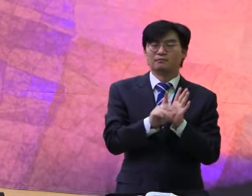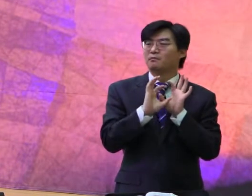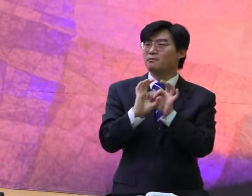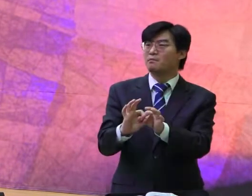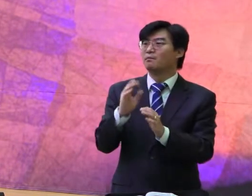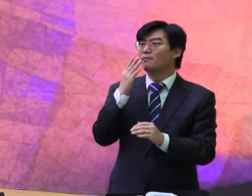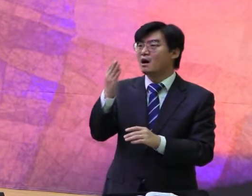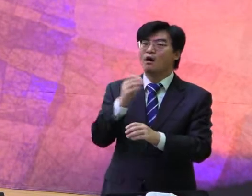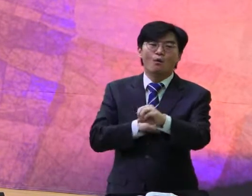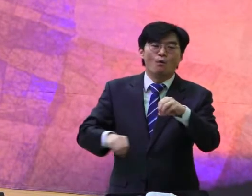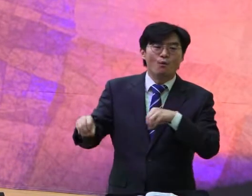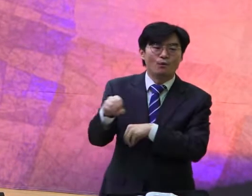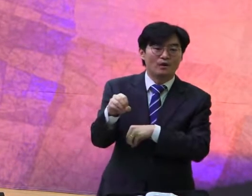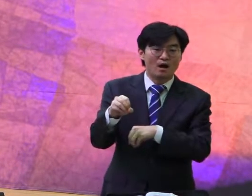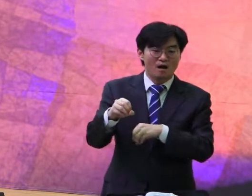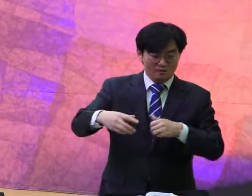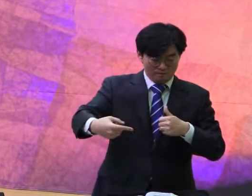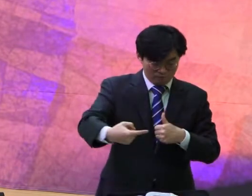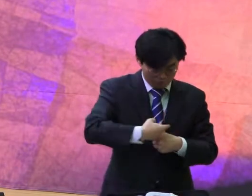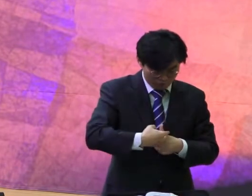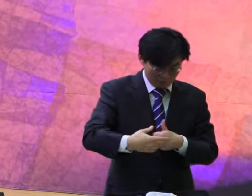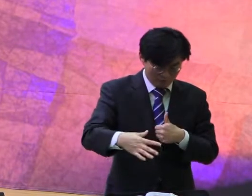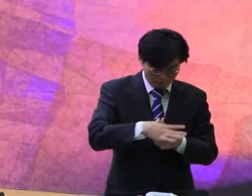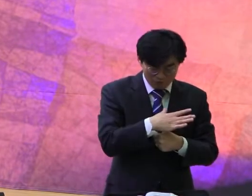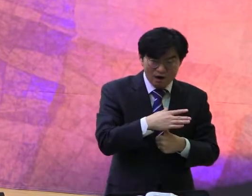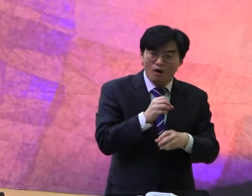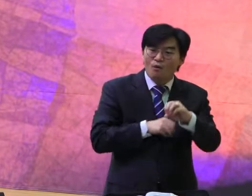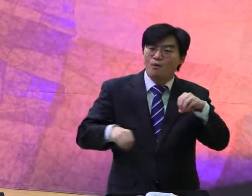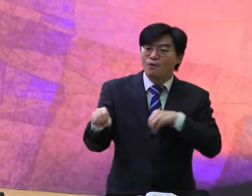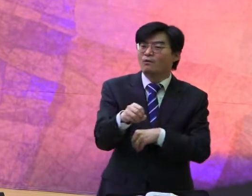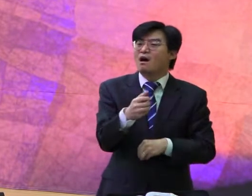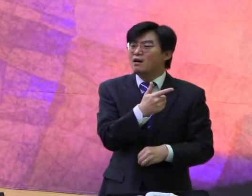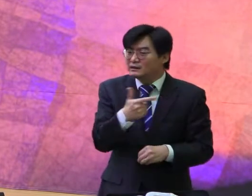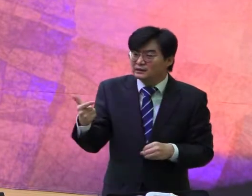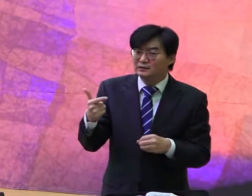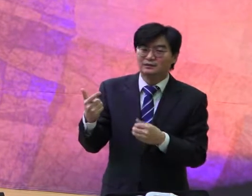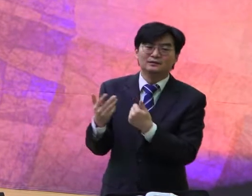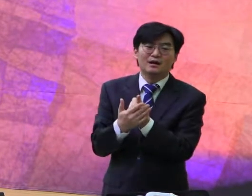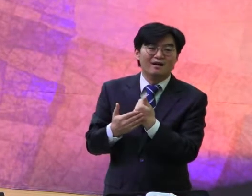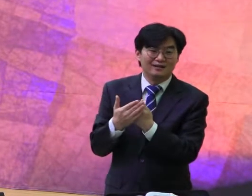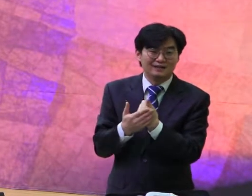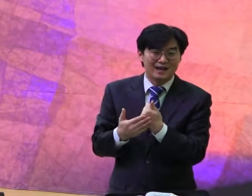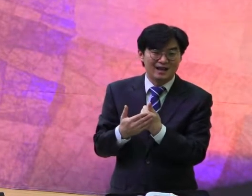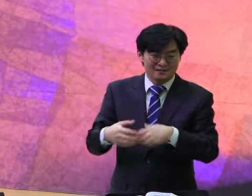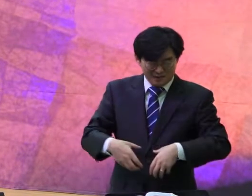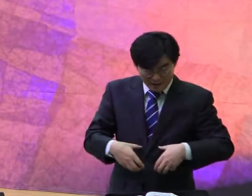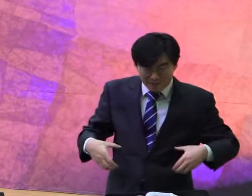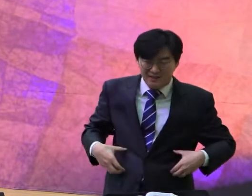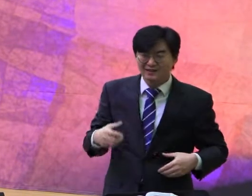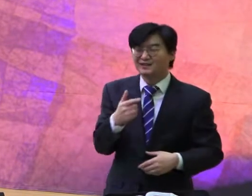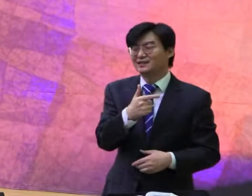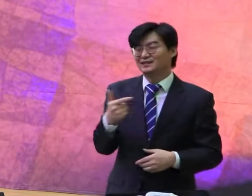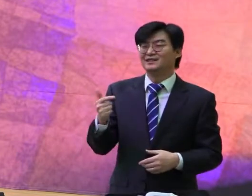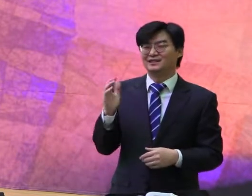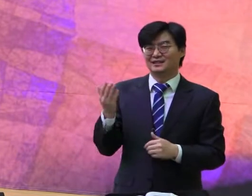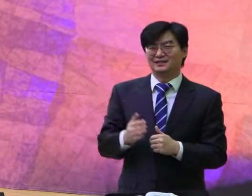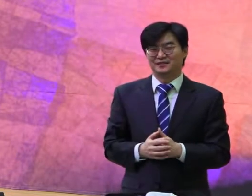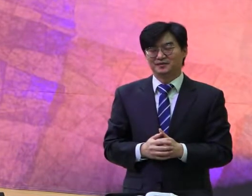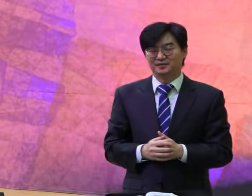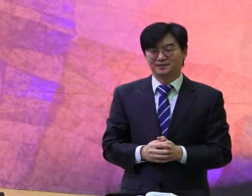예수님은 우리를 위해서 십자가의 고통을 다 당하셨고 죽음을 이기시고 부활 승천하셔서 하나님 보좌 우편에